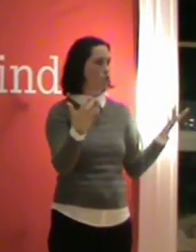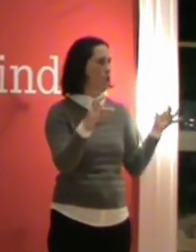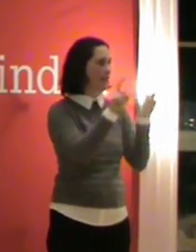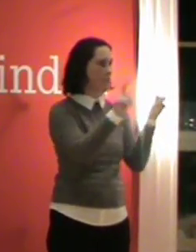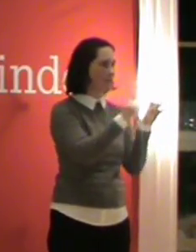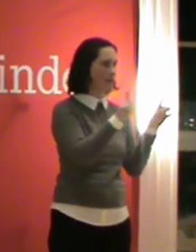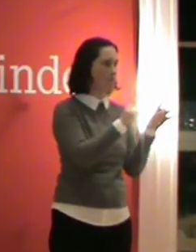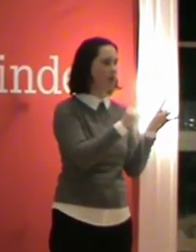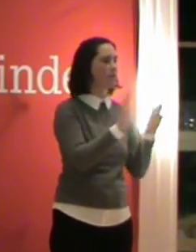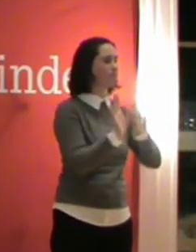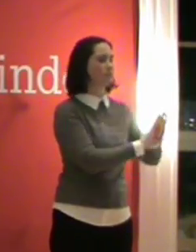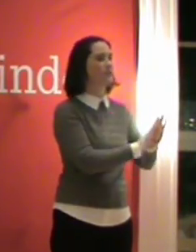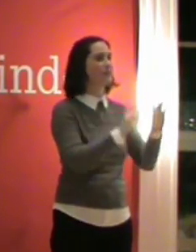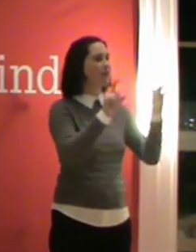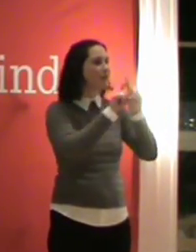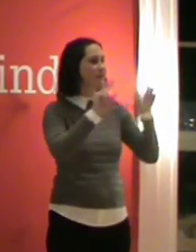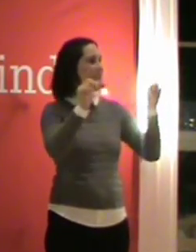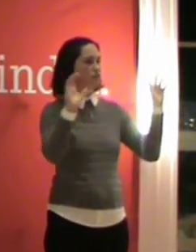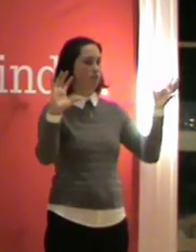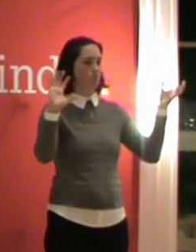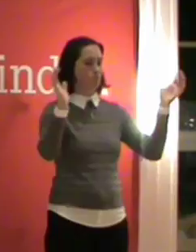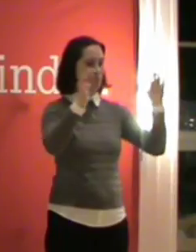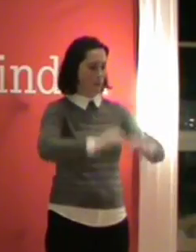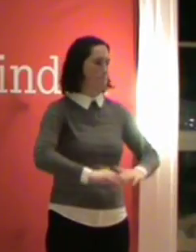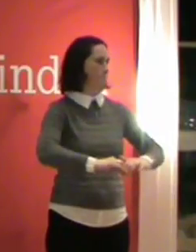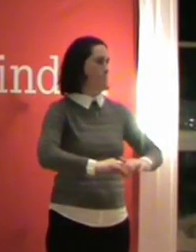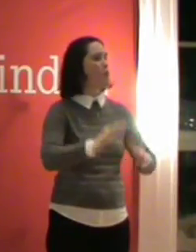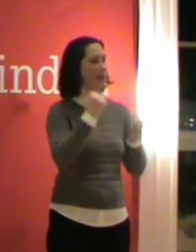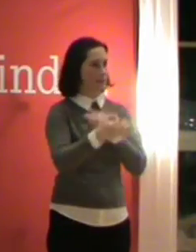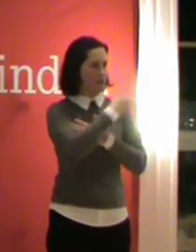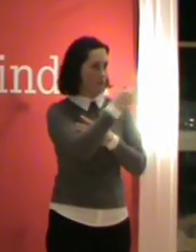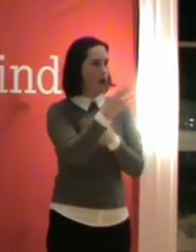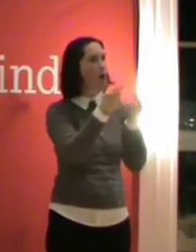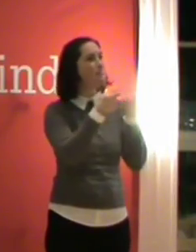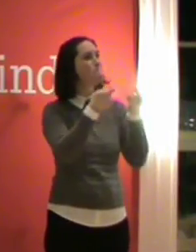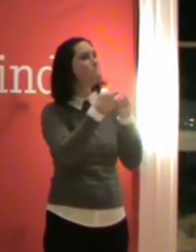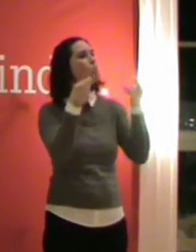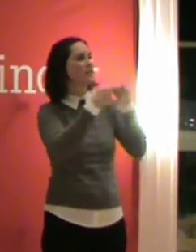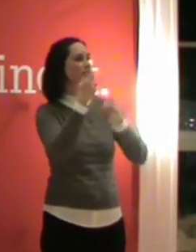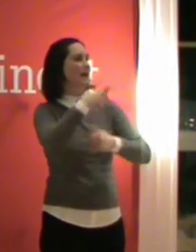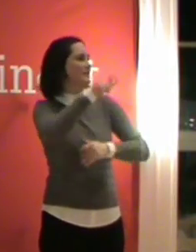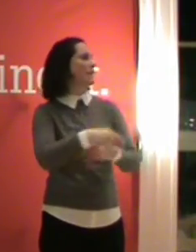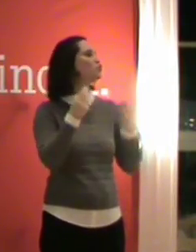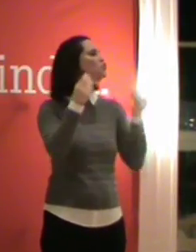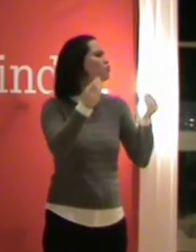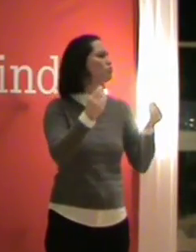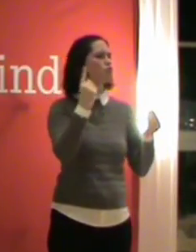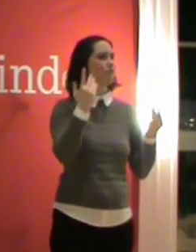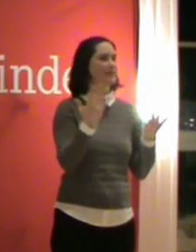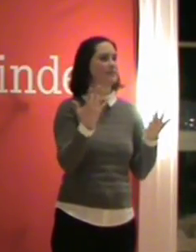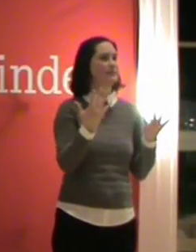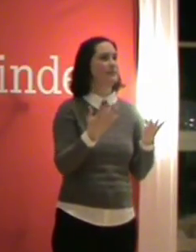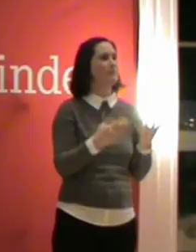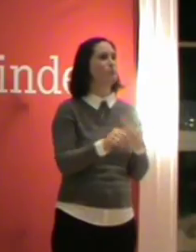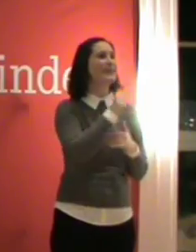Themen nicht kümmern. Nun haben ja alle Bundespräsidenten, das wäre meine letzte Frage, so bestimmte Markenzeichen gehabt. Also ich meine jetzt nicht den, der den gelben